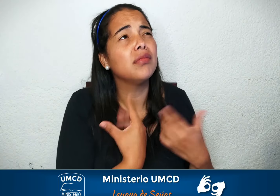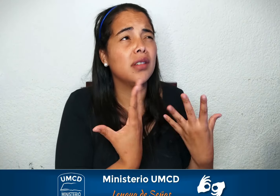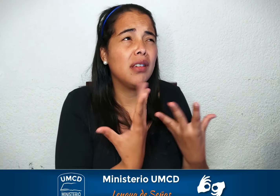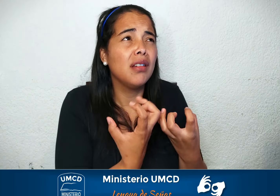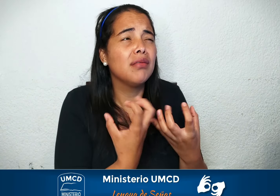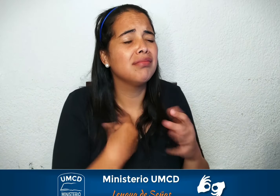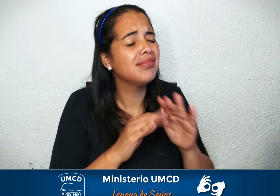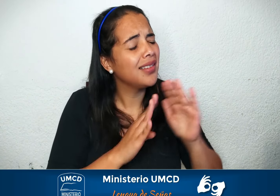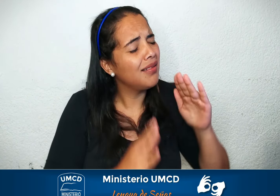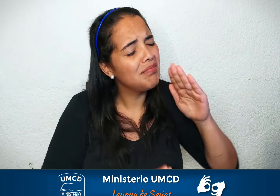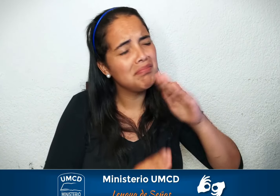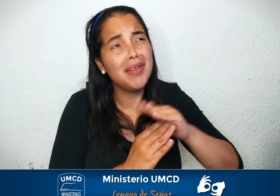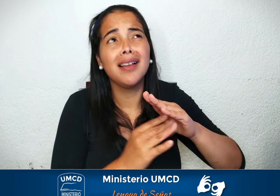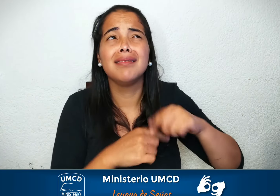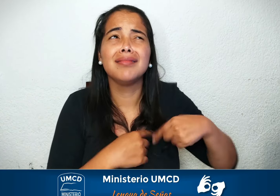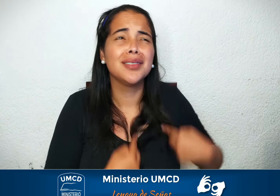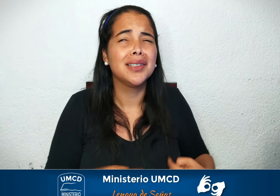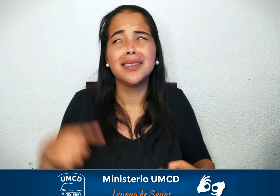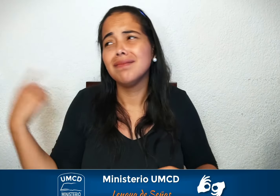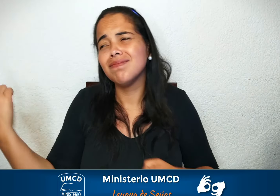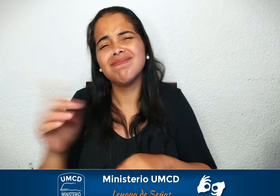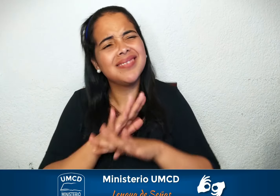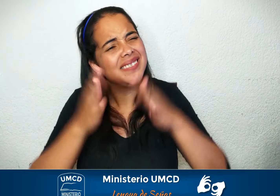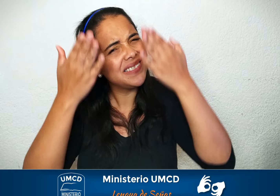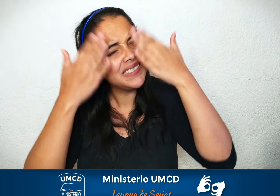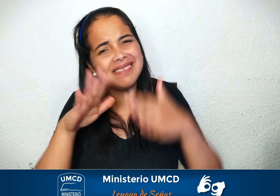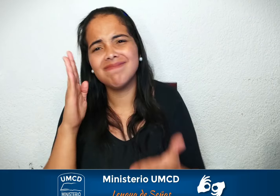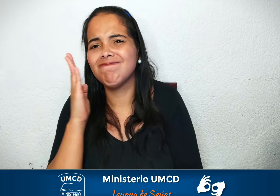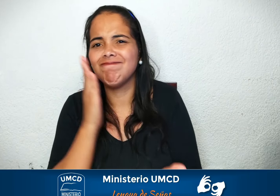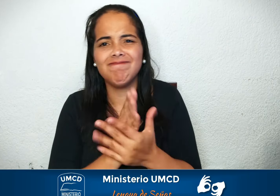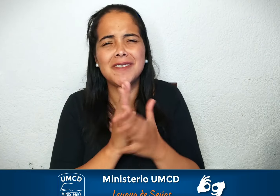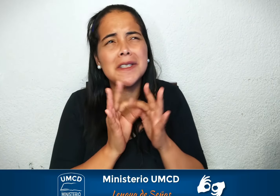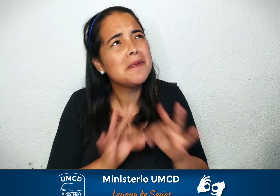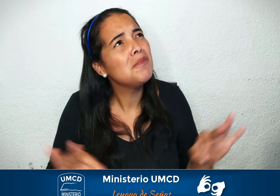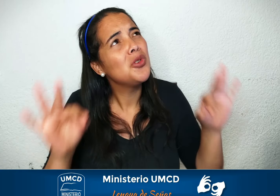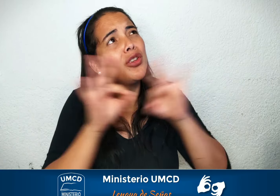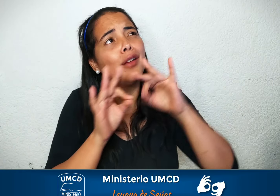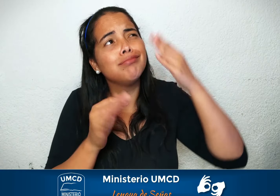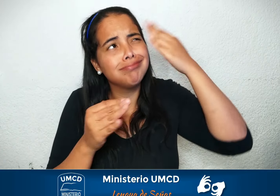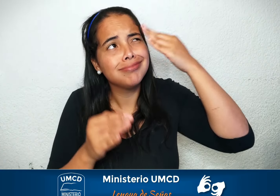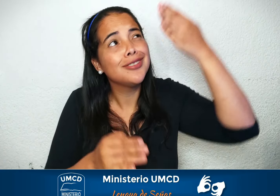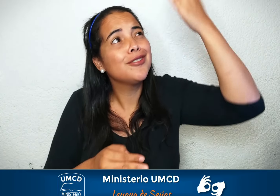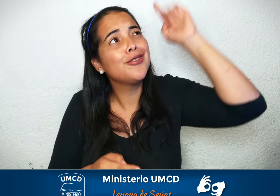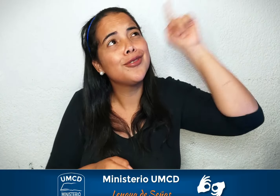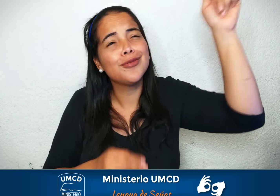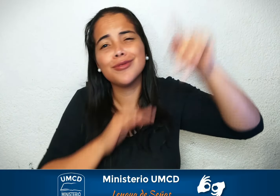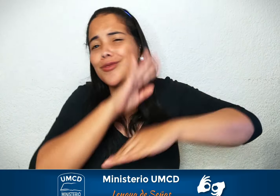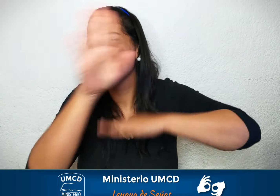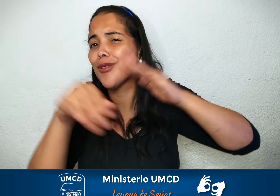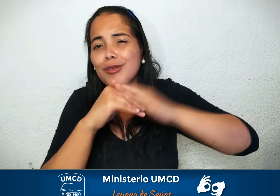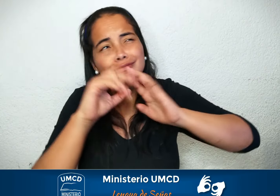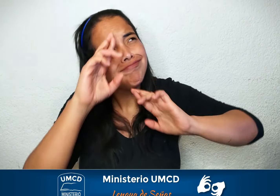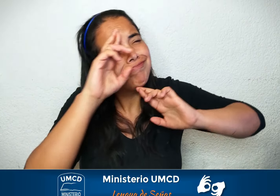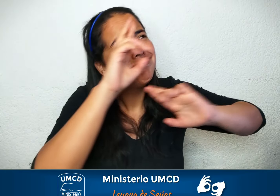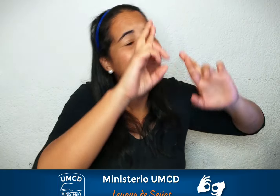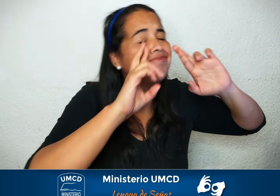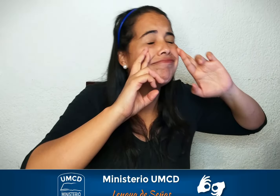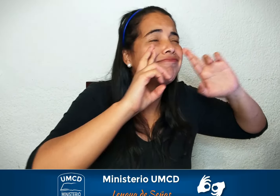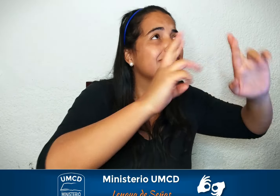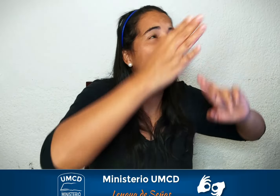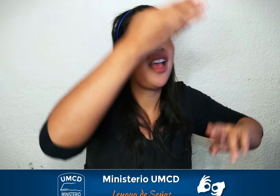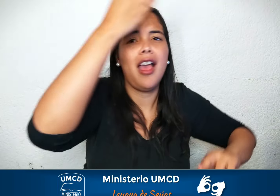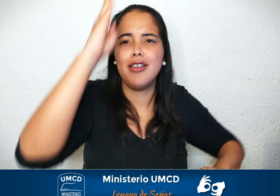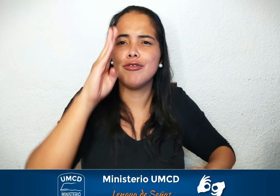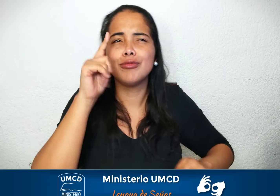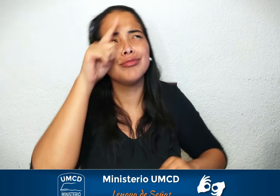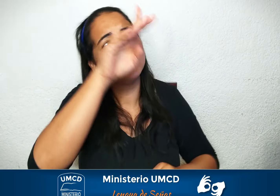en tu corazón y piensa en que lo más importante es su gloria y su alabanza, su